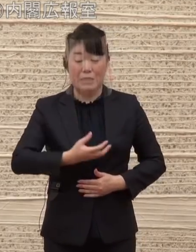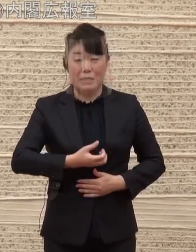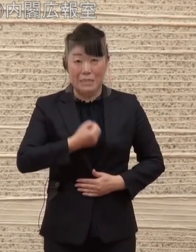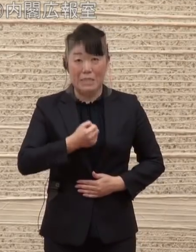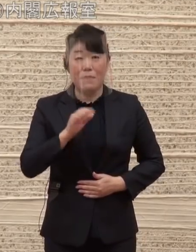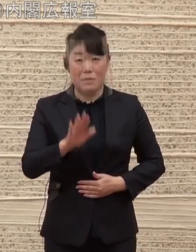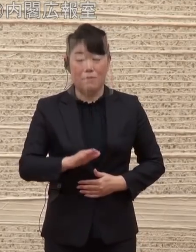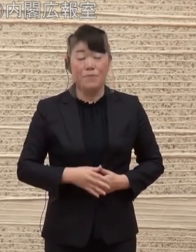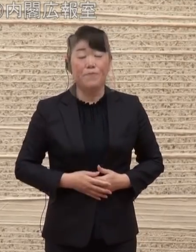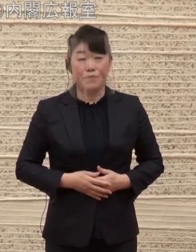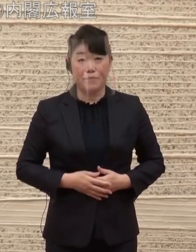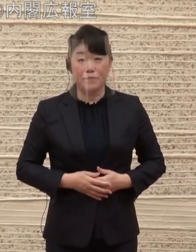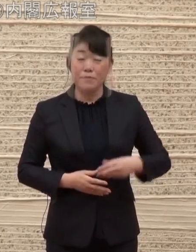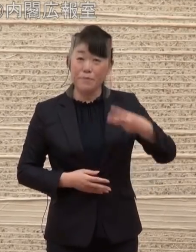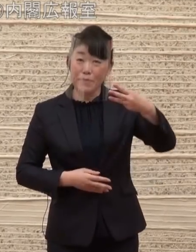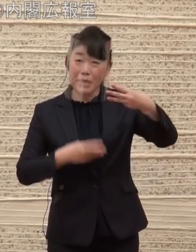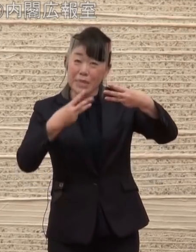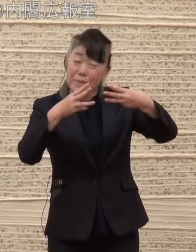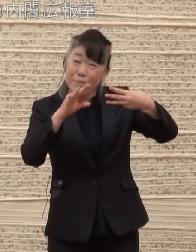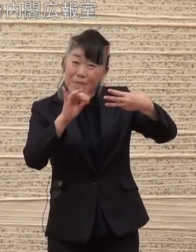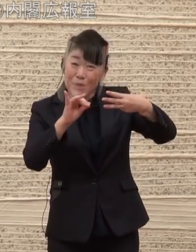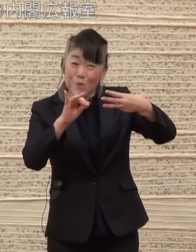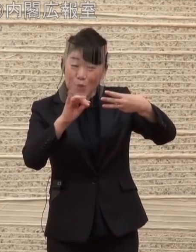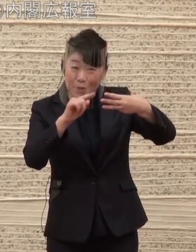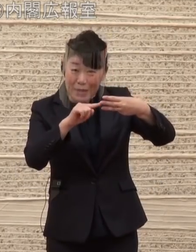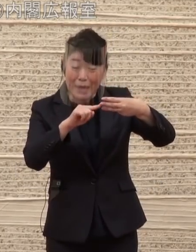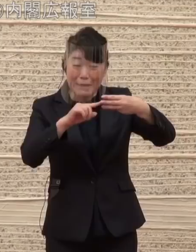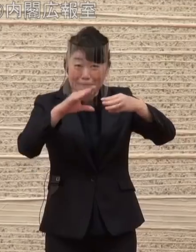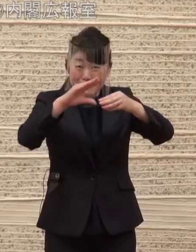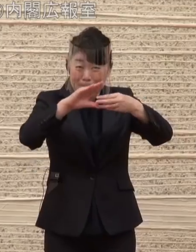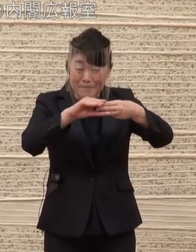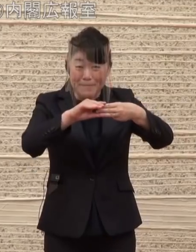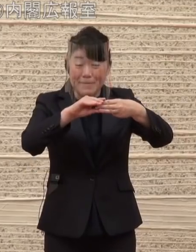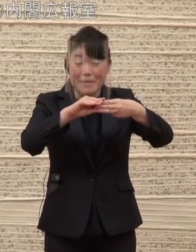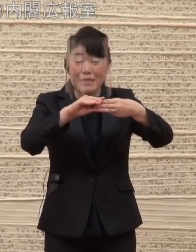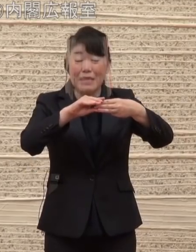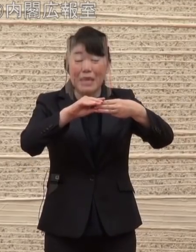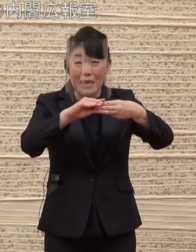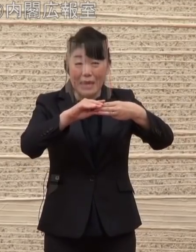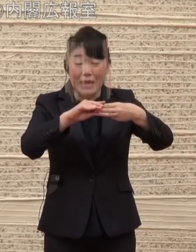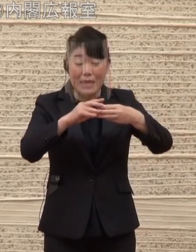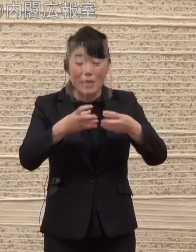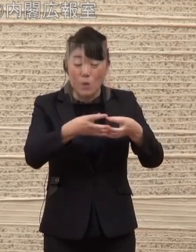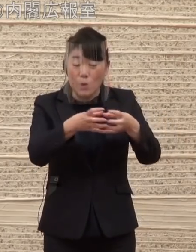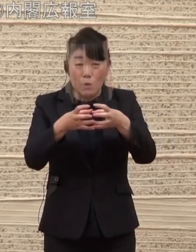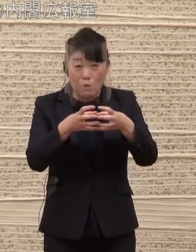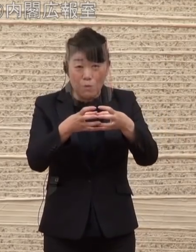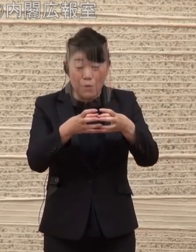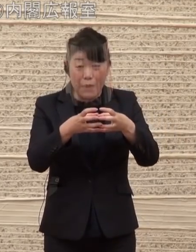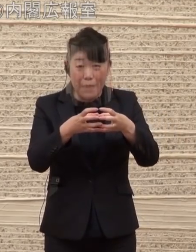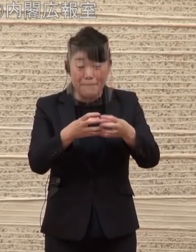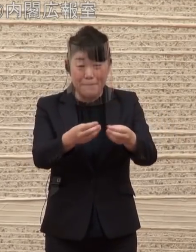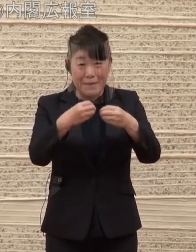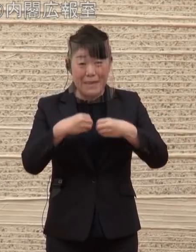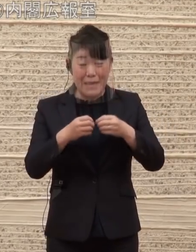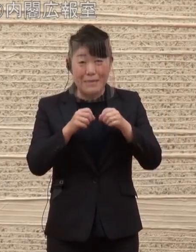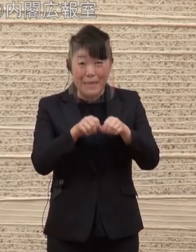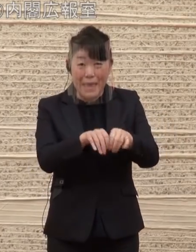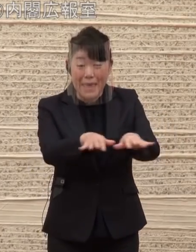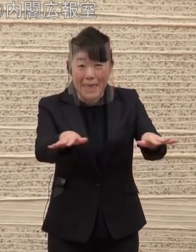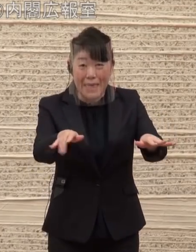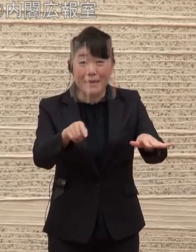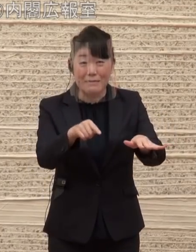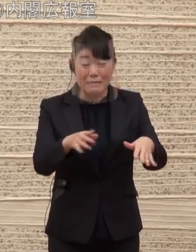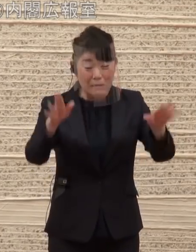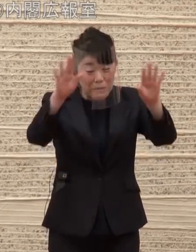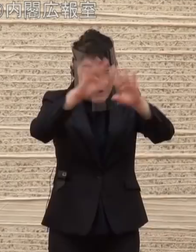3つのミスが濃厚な形でかつまりこれまでも集団感染が確認された夜の繁華